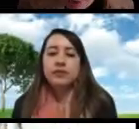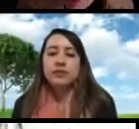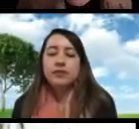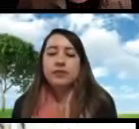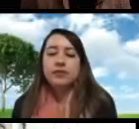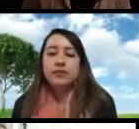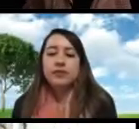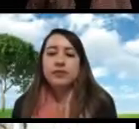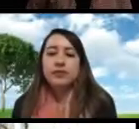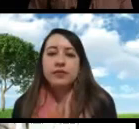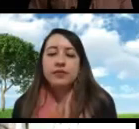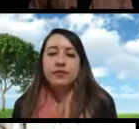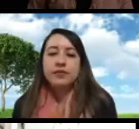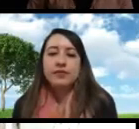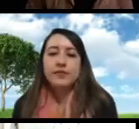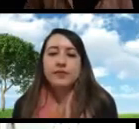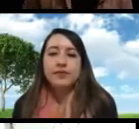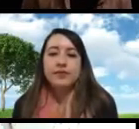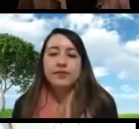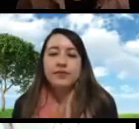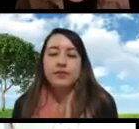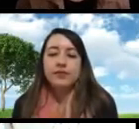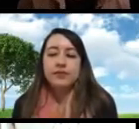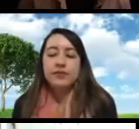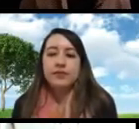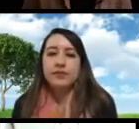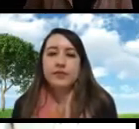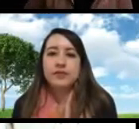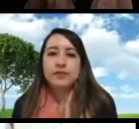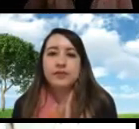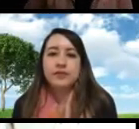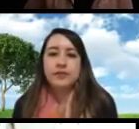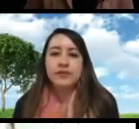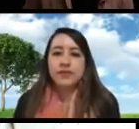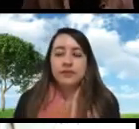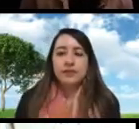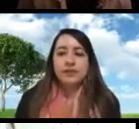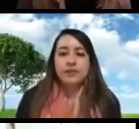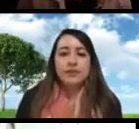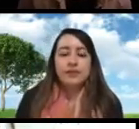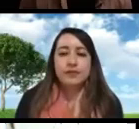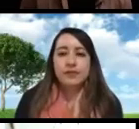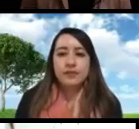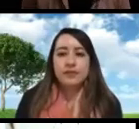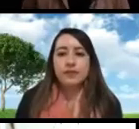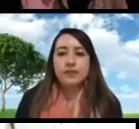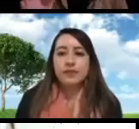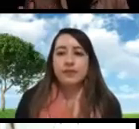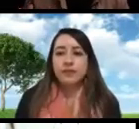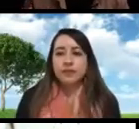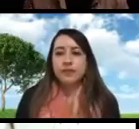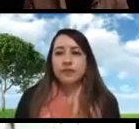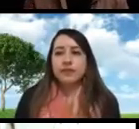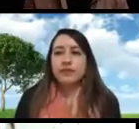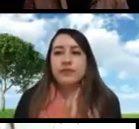a la misión del día de hoy. ¿Qué ecosistemas existen? Para arrancar, necesito que pongan